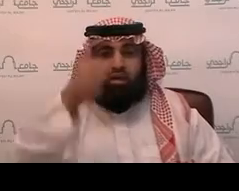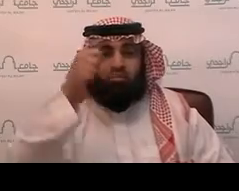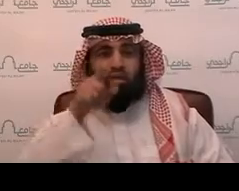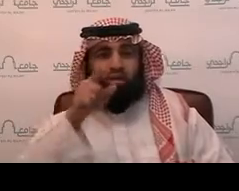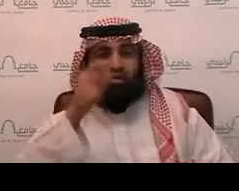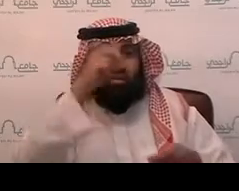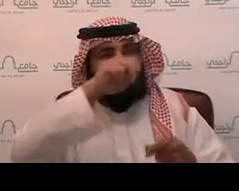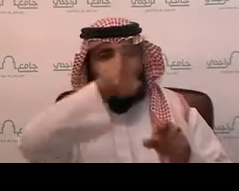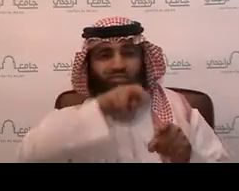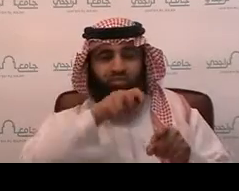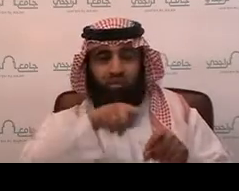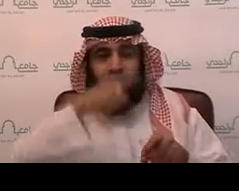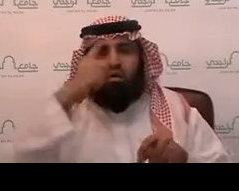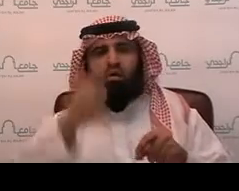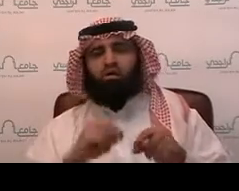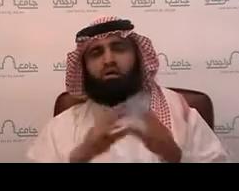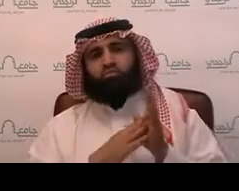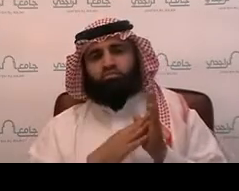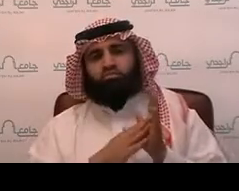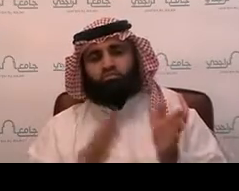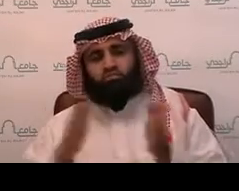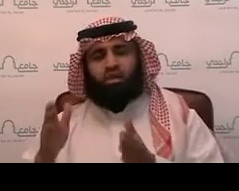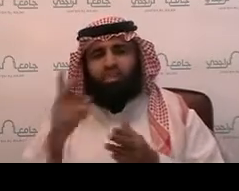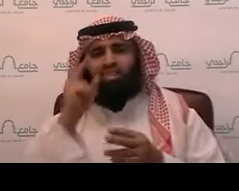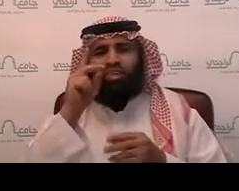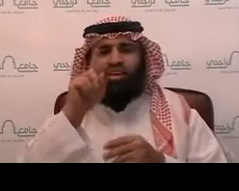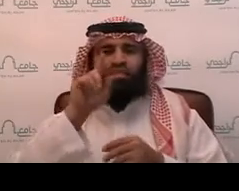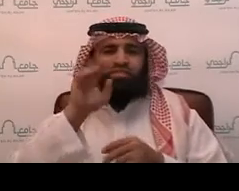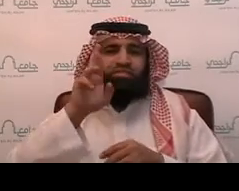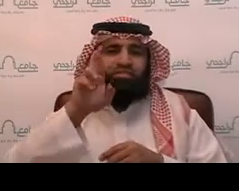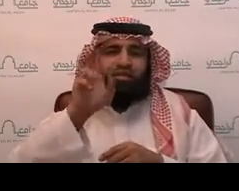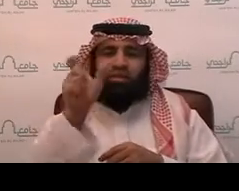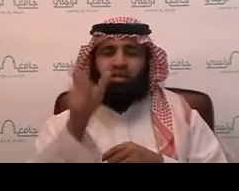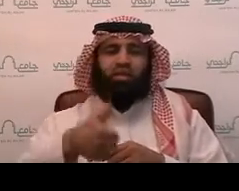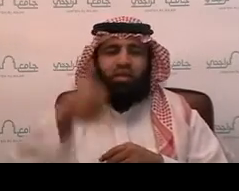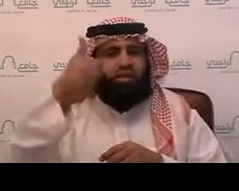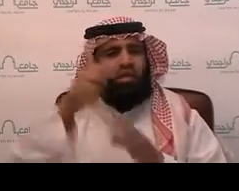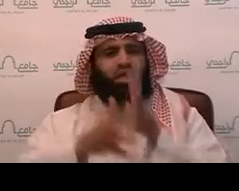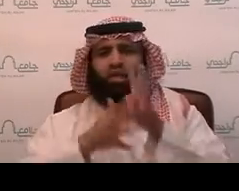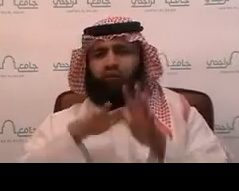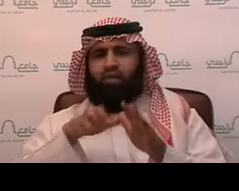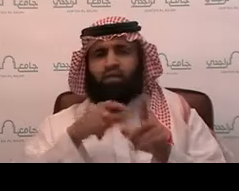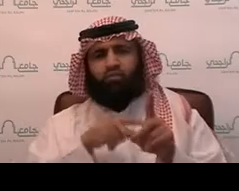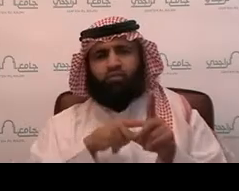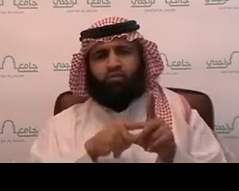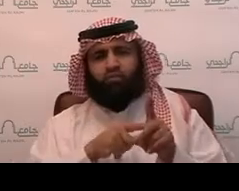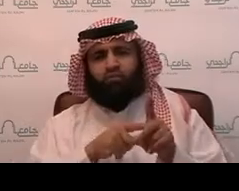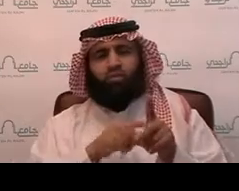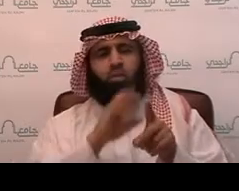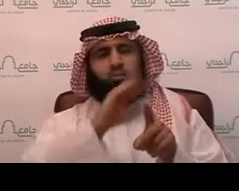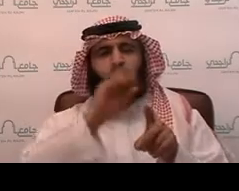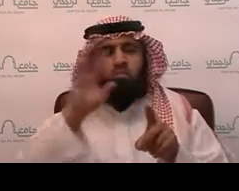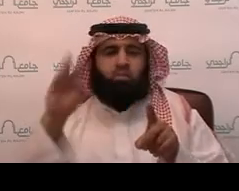فسبب ظهوره أمران. الأمر الأول: تساهل أولياء النساء في الوقاية، بحيث